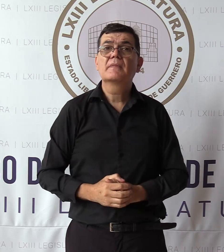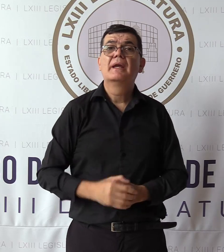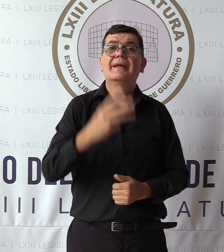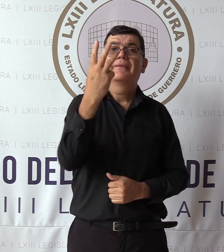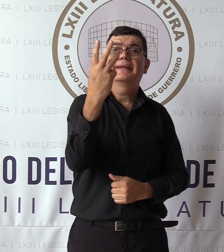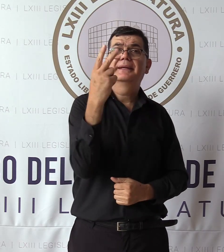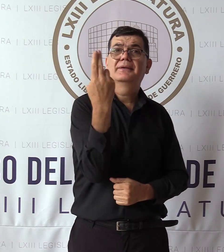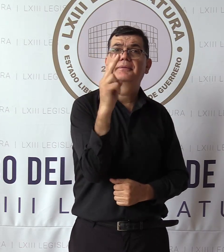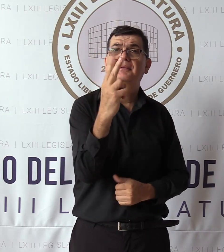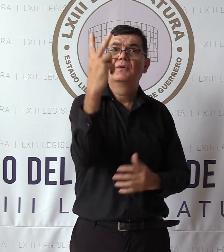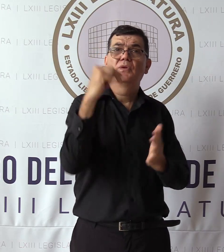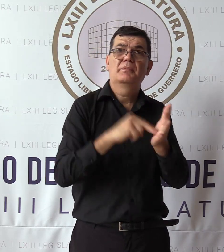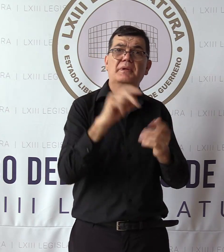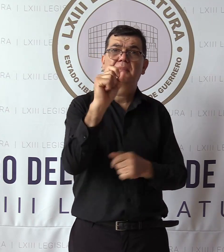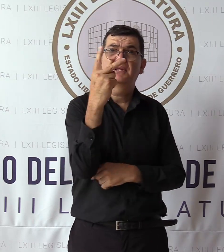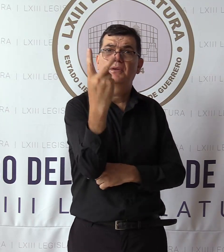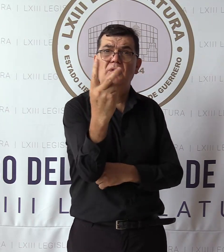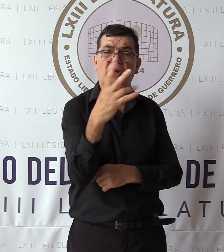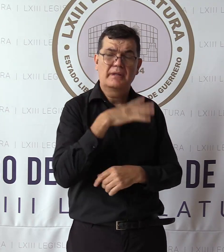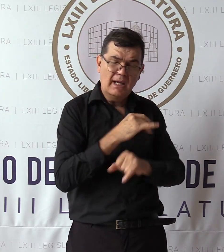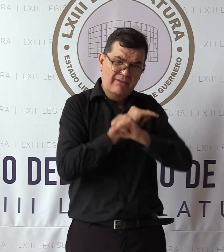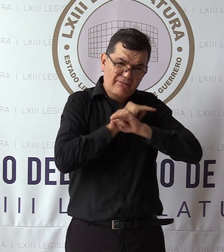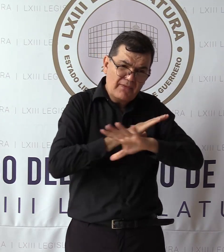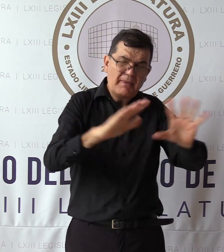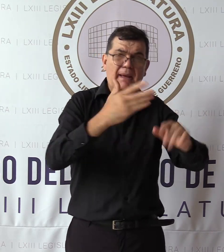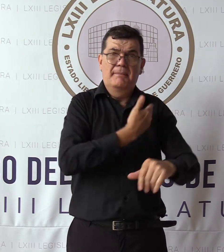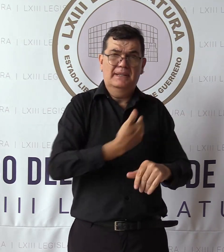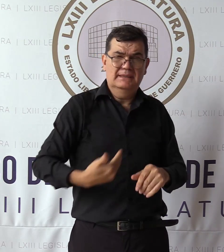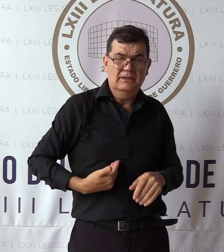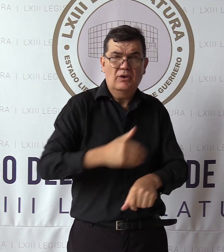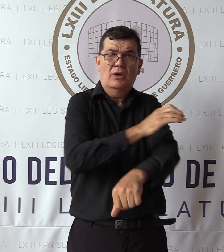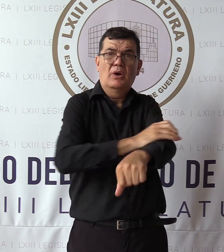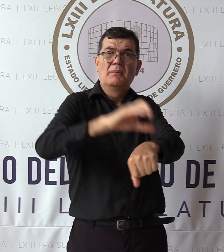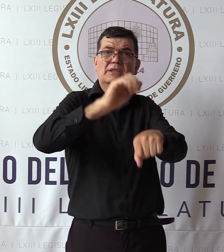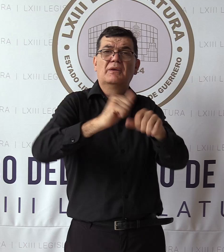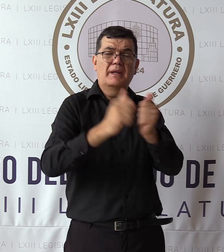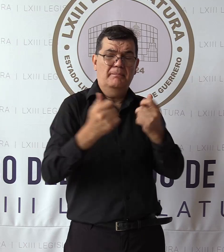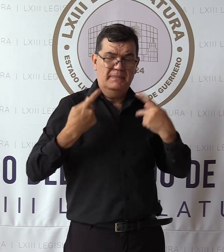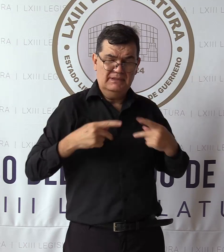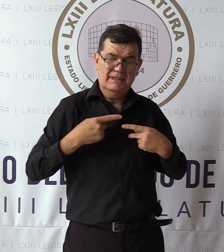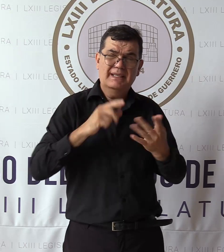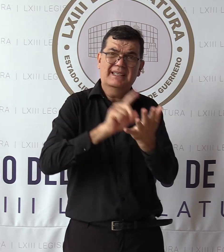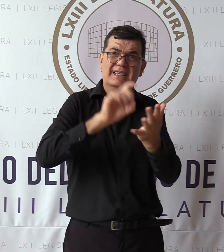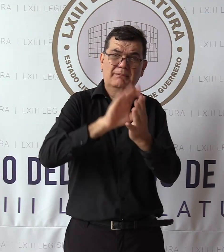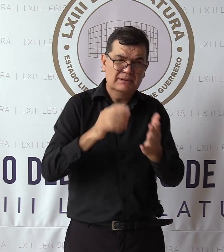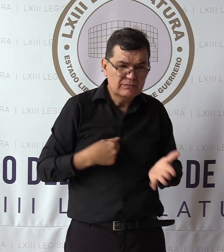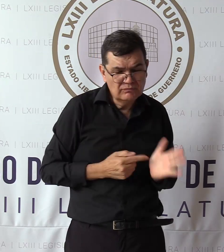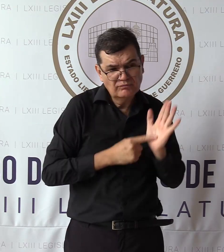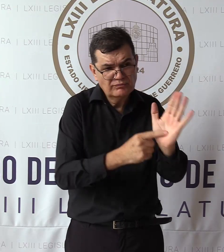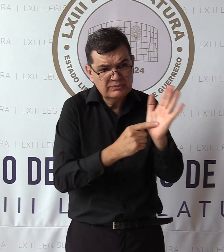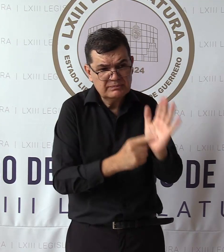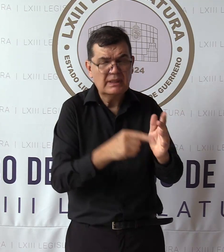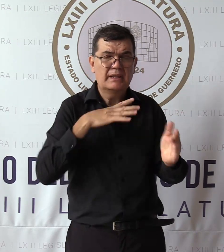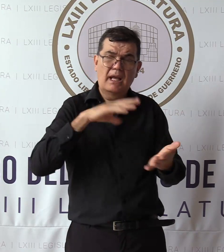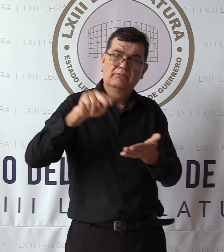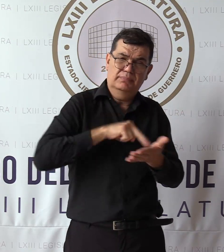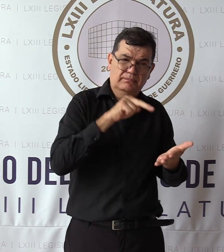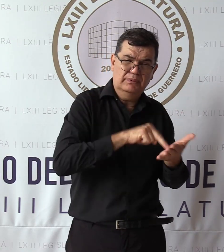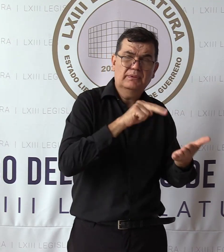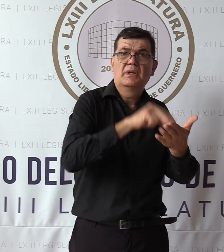de 2022 se informa a la presidencia de la Comisión de Atención a las Personas con Discapacidad que se aprueba el programa específico de